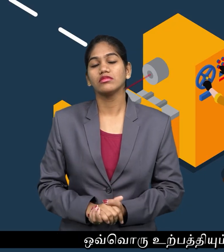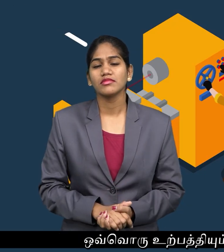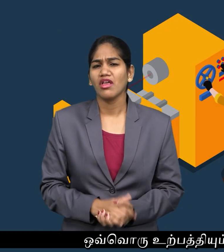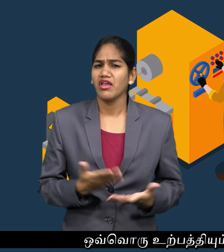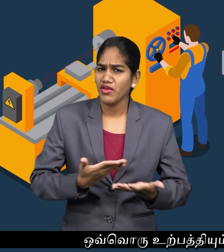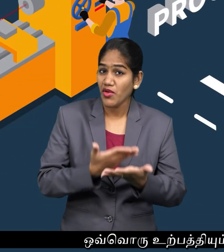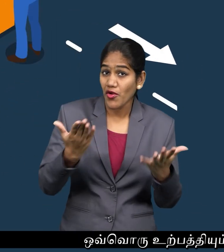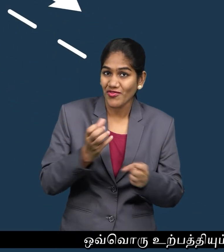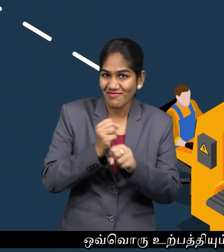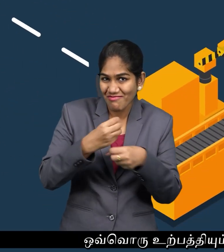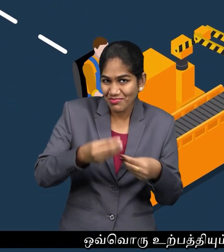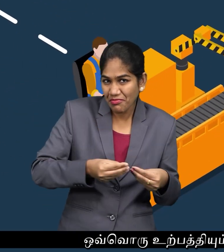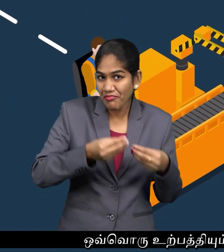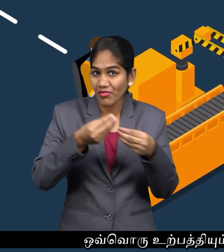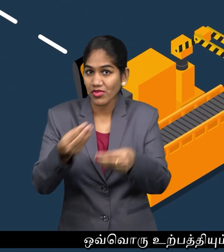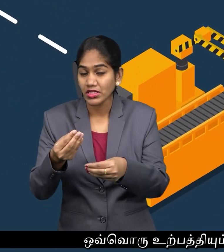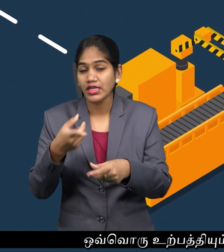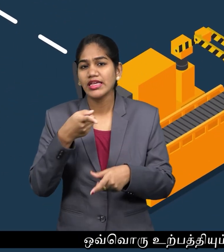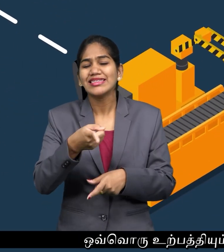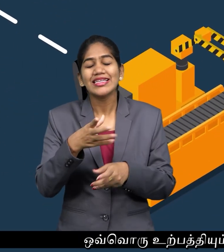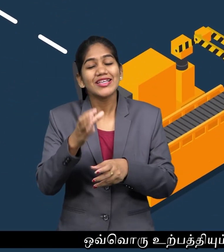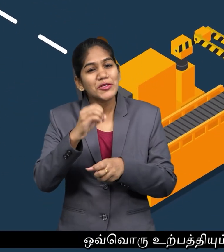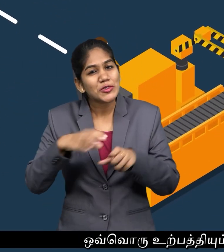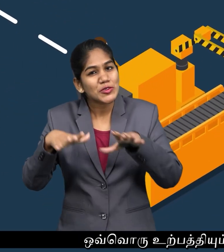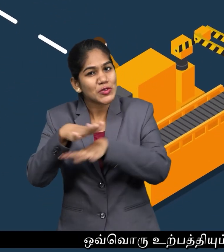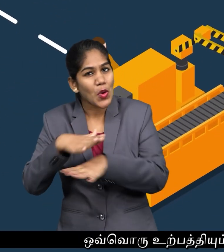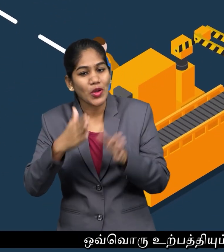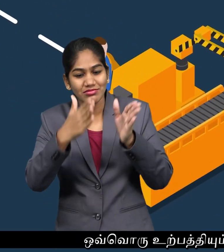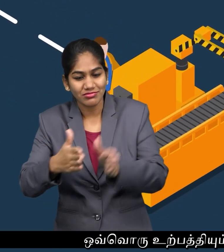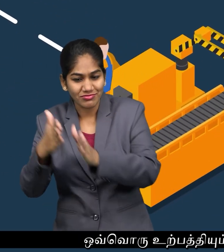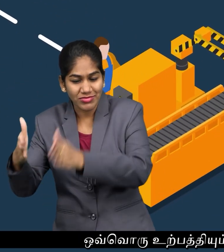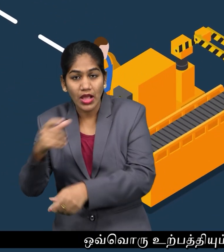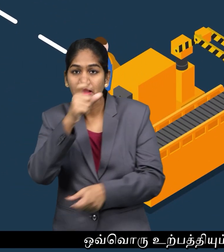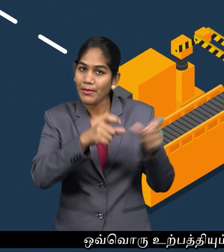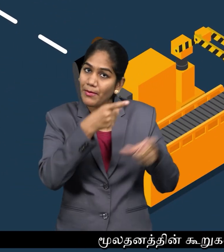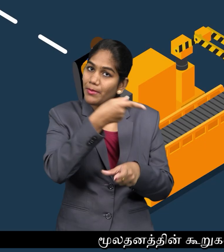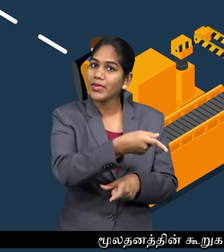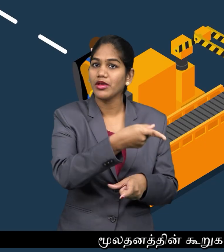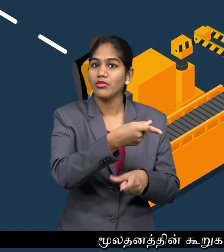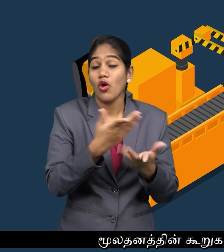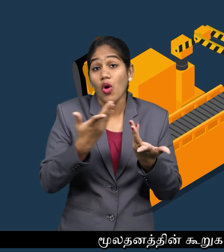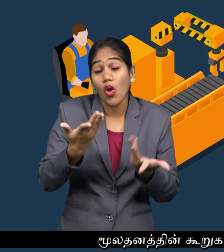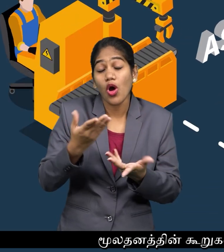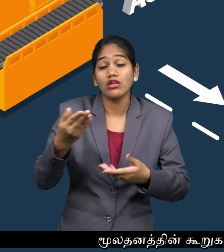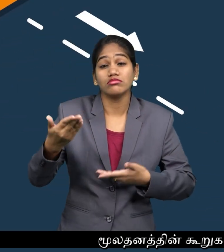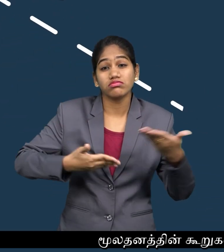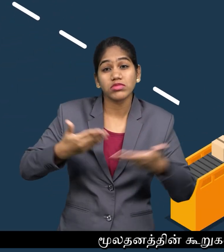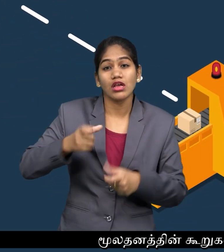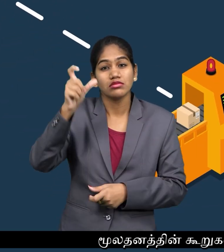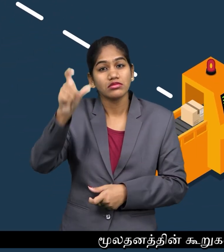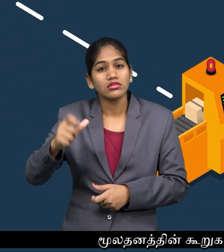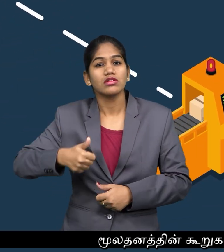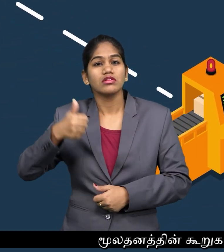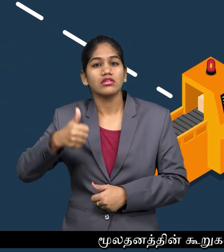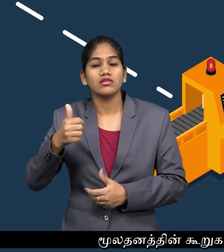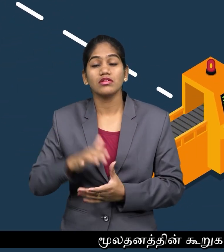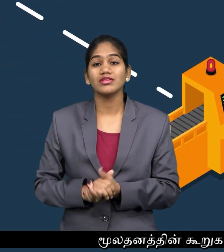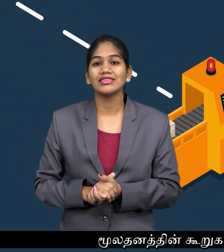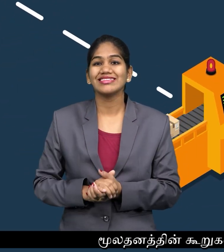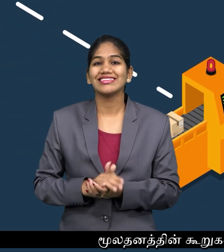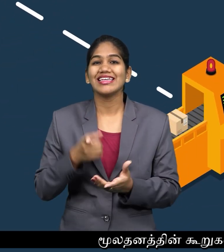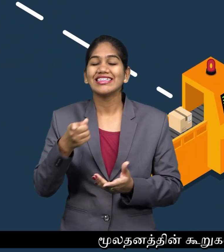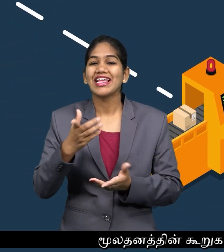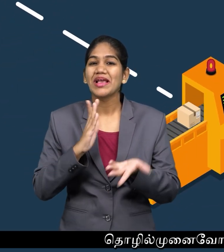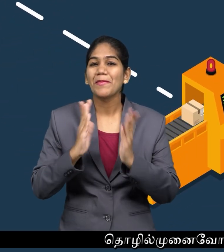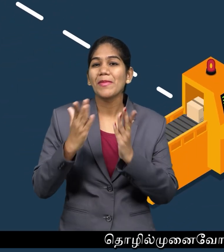நேரிடும். ஒவ்வொரு உற்பத்தியும் நிலம், உழைப்பு மற்றும் பௌதீக மூலதனத்தின் கூறுகளை இணைத்து